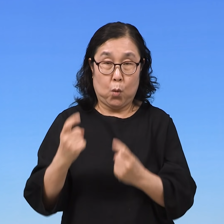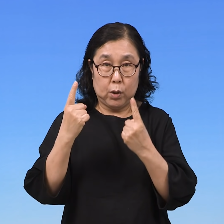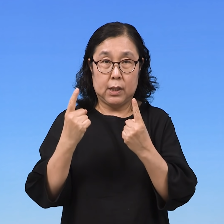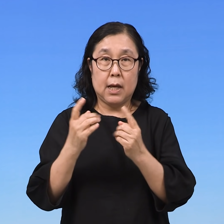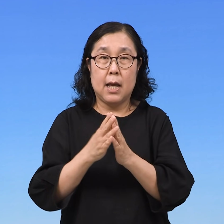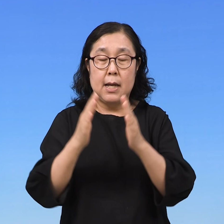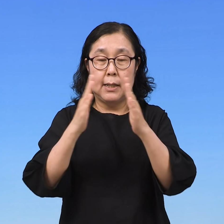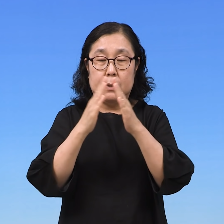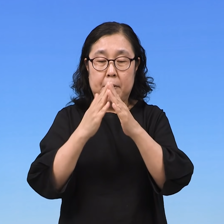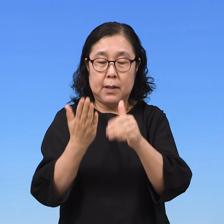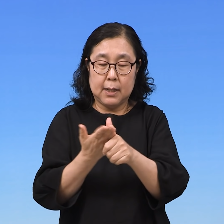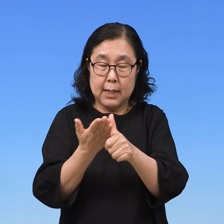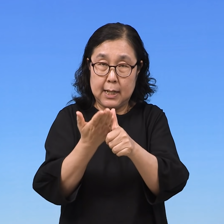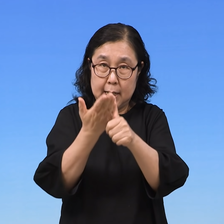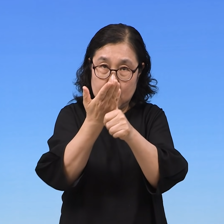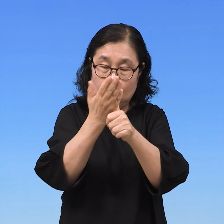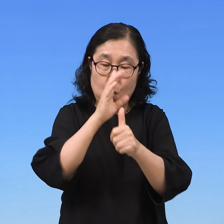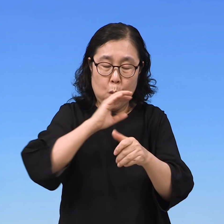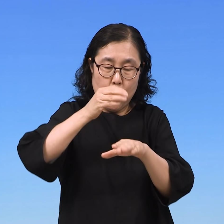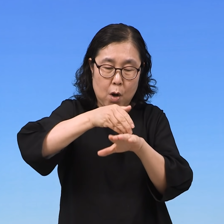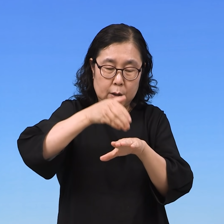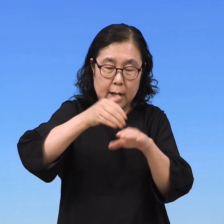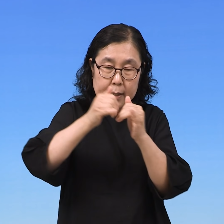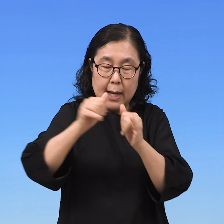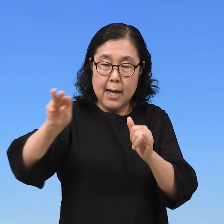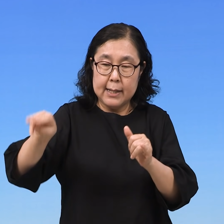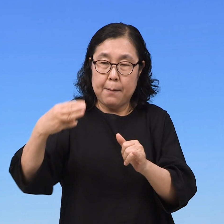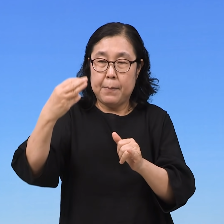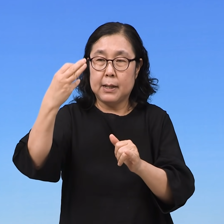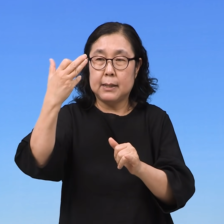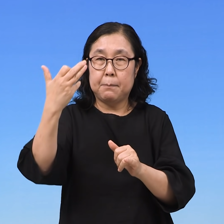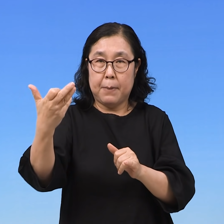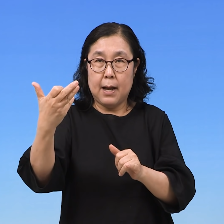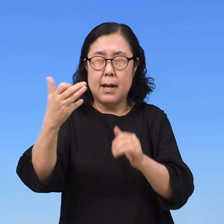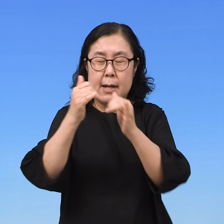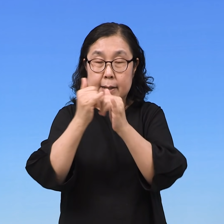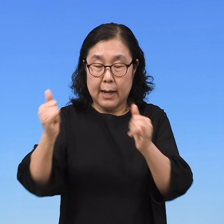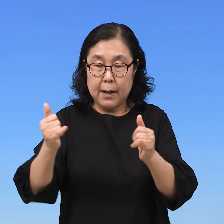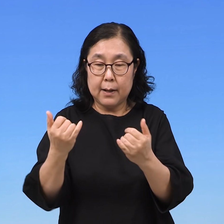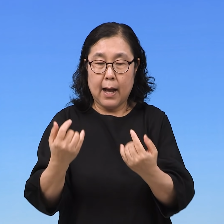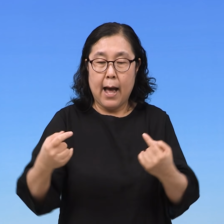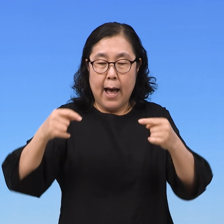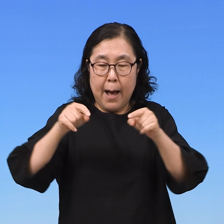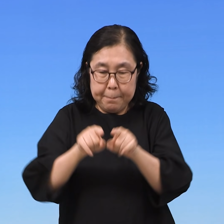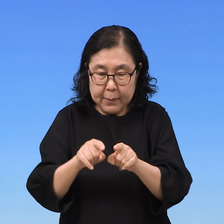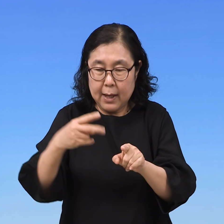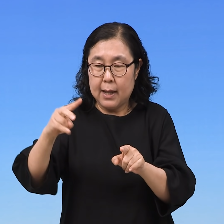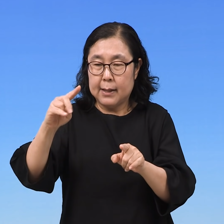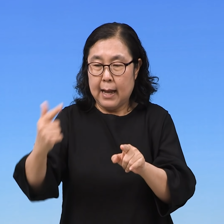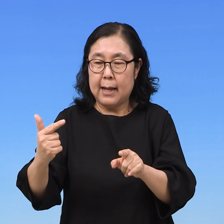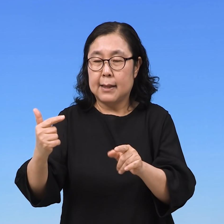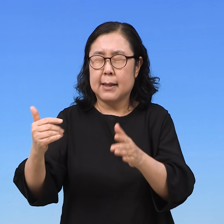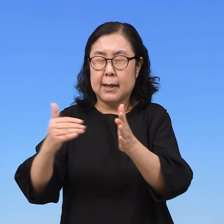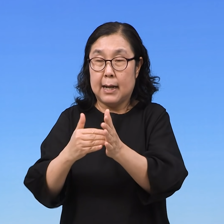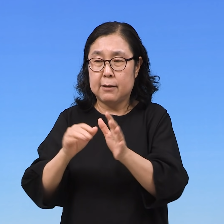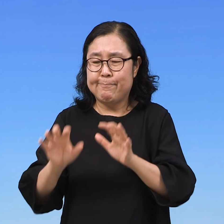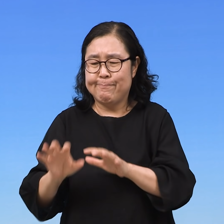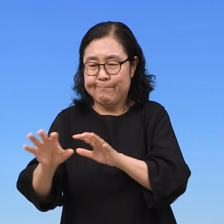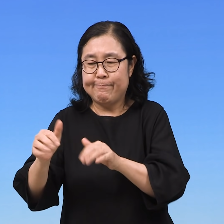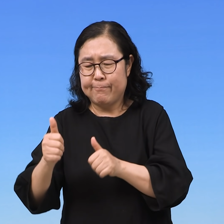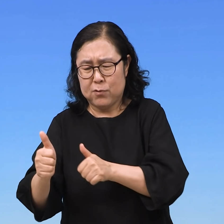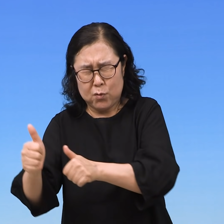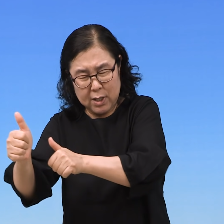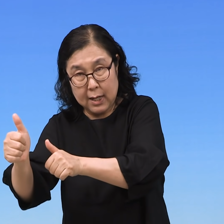듣자마자 그 다음 보세요. 집에서 길리고 훈련된 자 318명을 거느리고 단까지 쫓아가서 그와